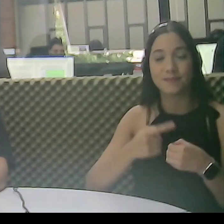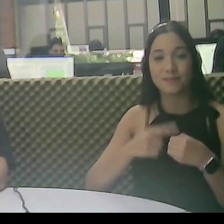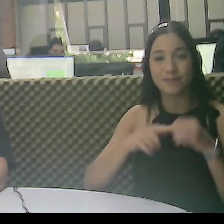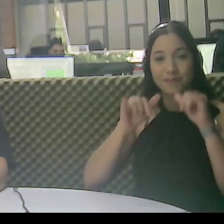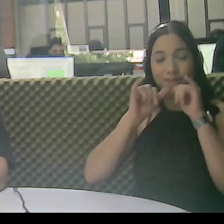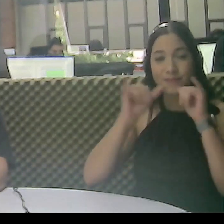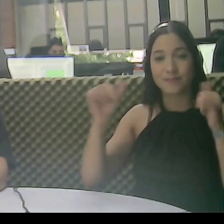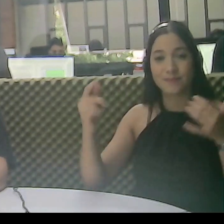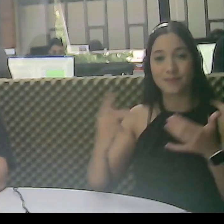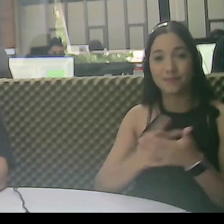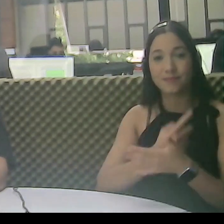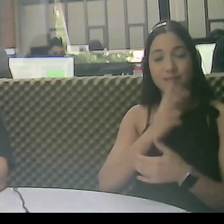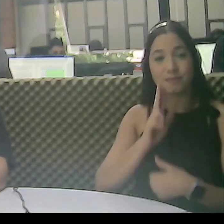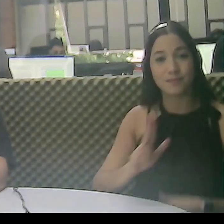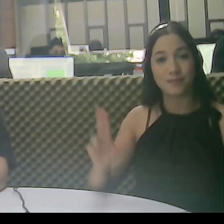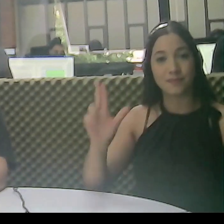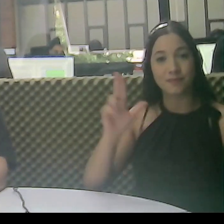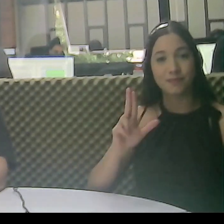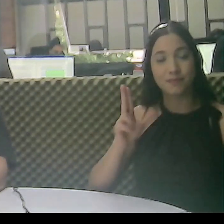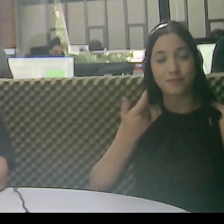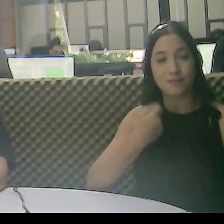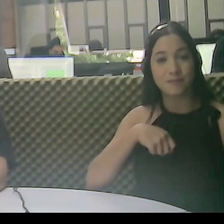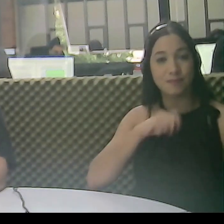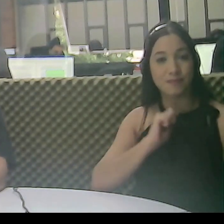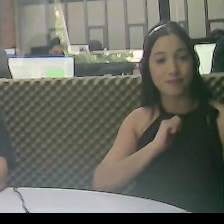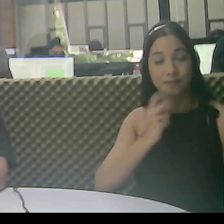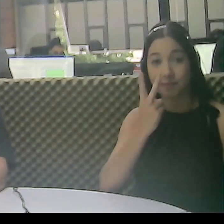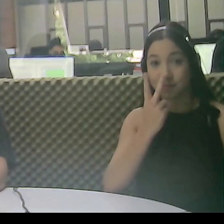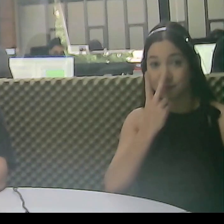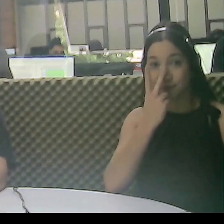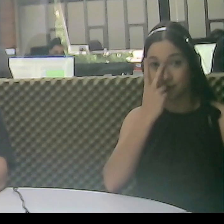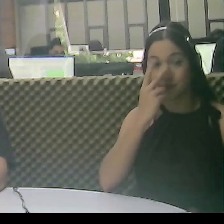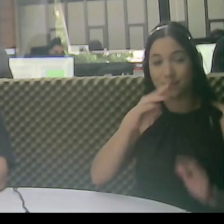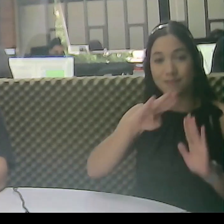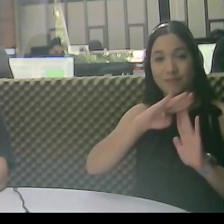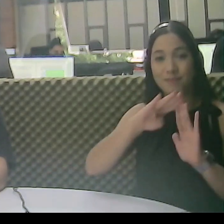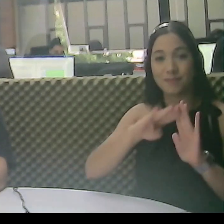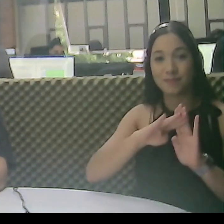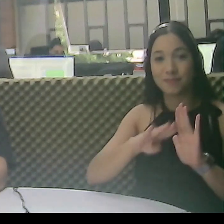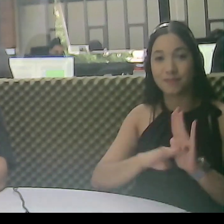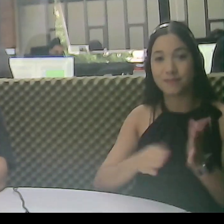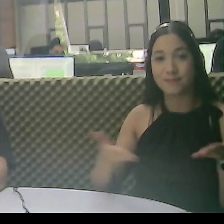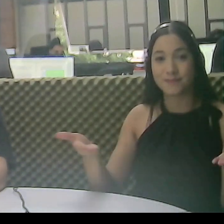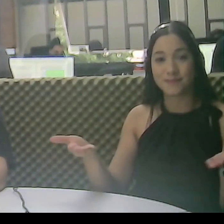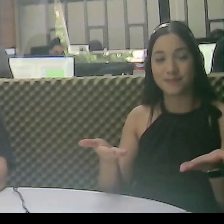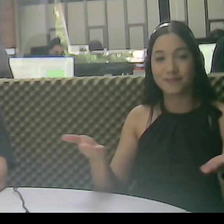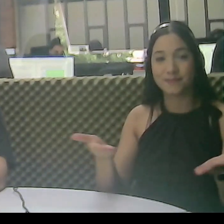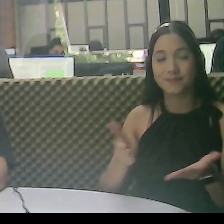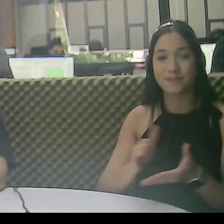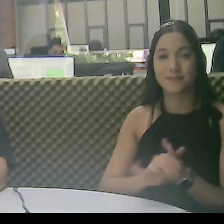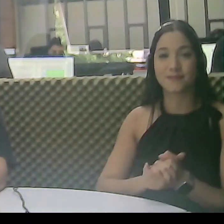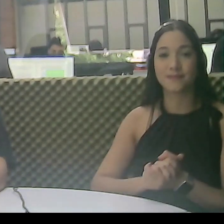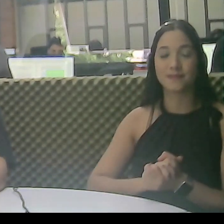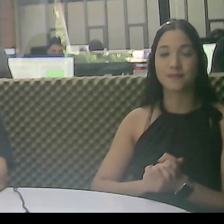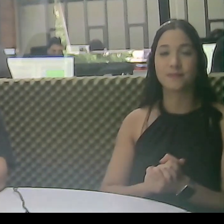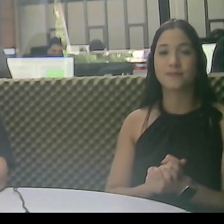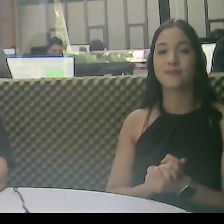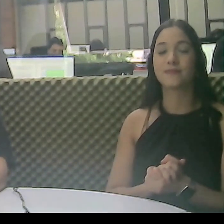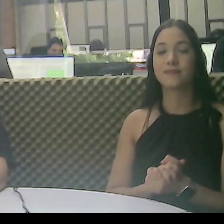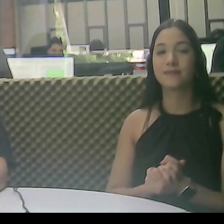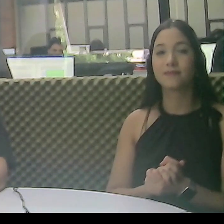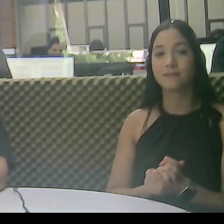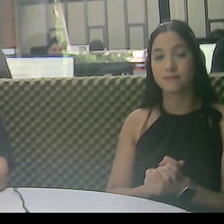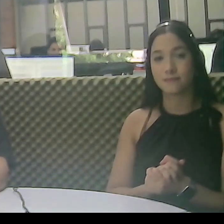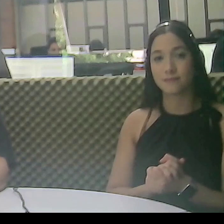sobre o que de fato acontece em Uberlândia. Eu sou Vanessa Gianotti e começamos com os destaques da edição de hoje.